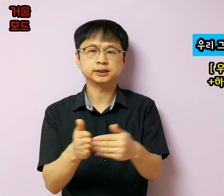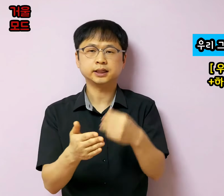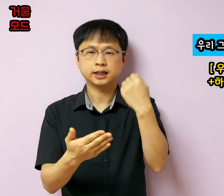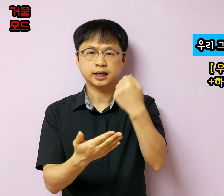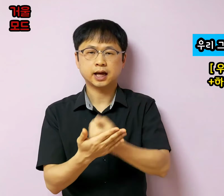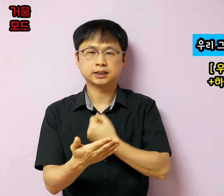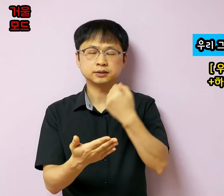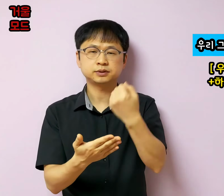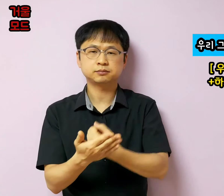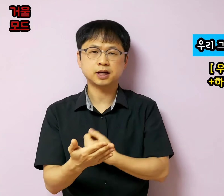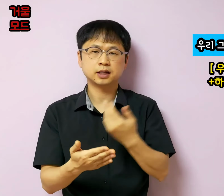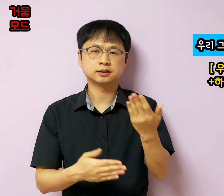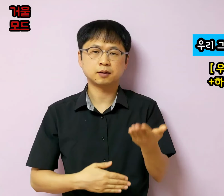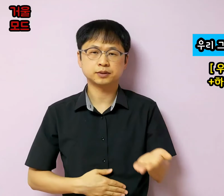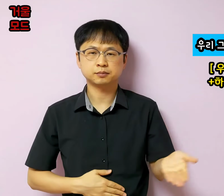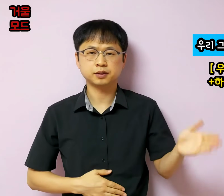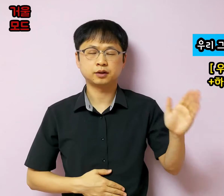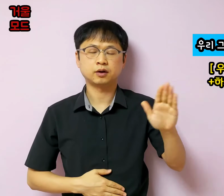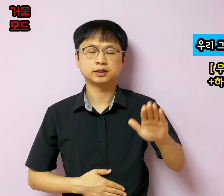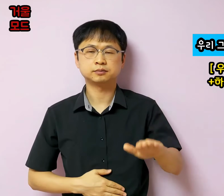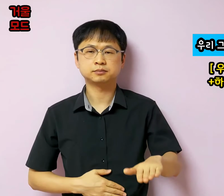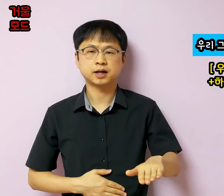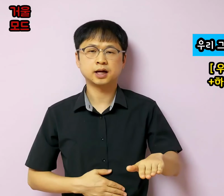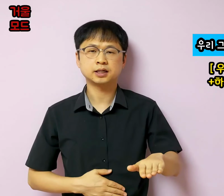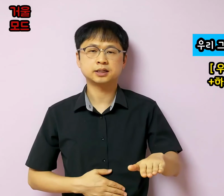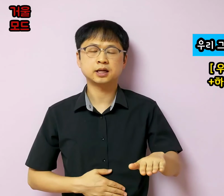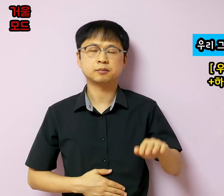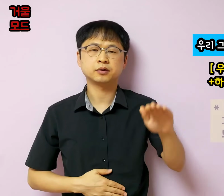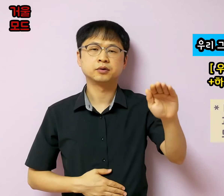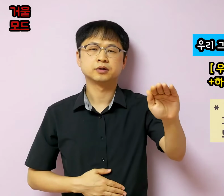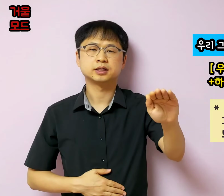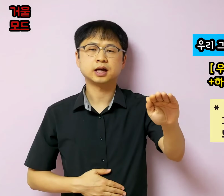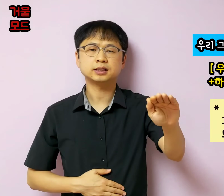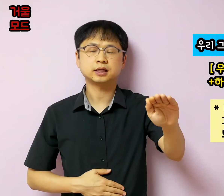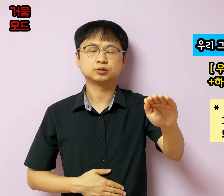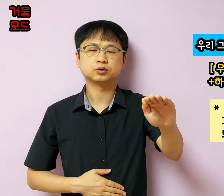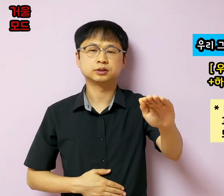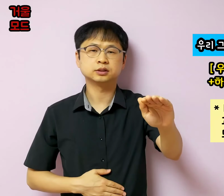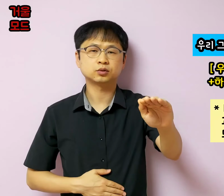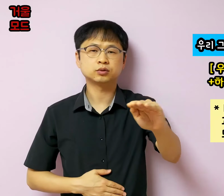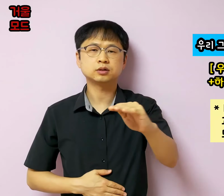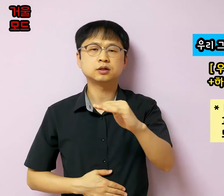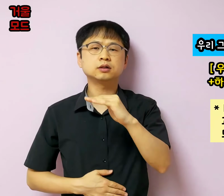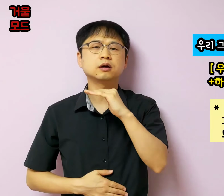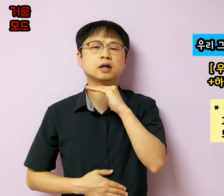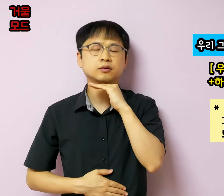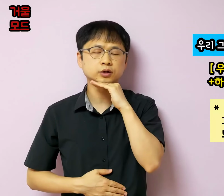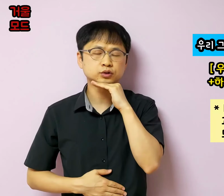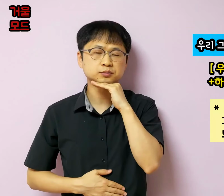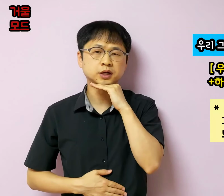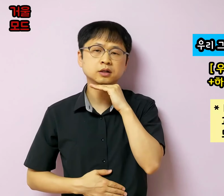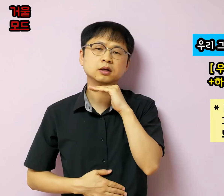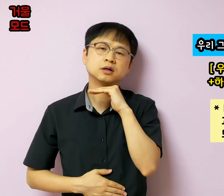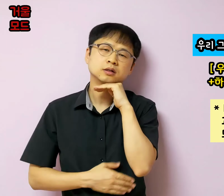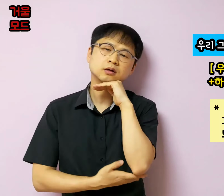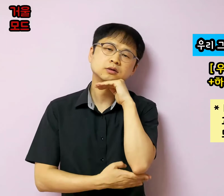그때까지 아쉽지만은 앞에서 배웠네요. 아쉽지만 기다려봐요. 기다리다는 수어는 손등을 턱 아래 괴주시면 턱을